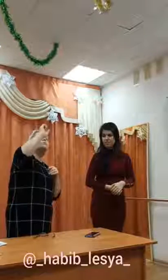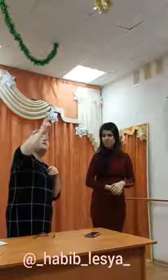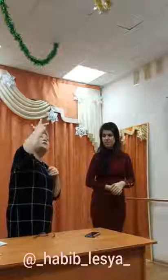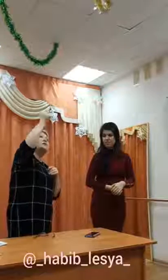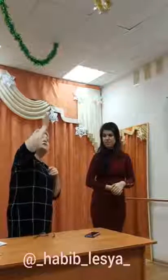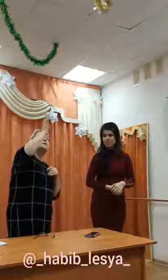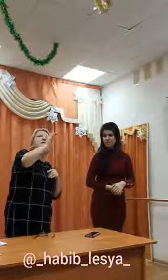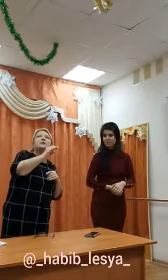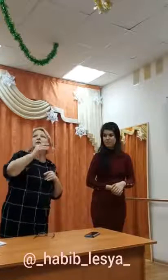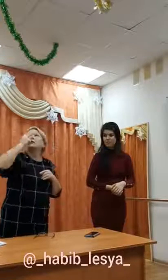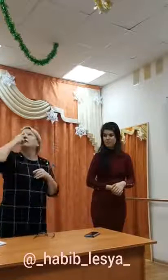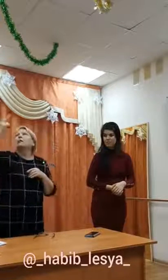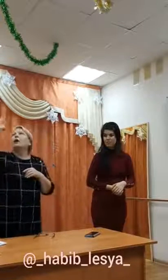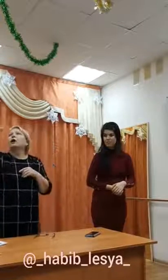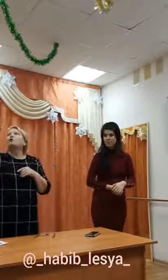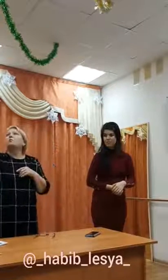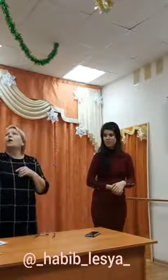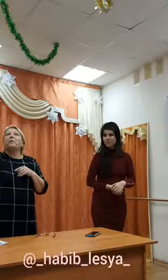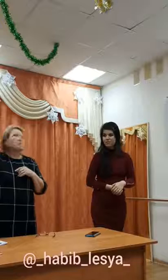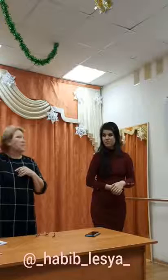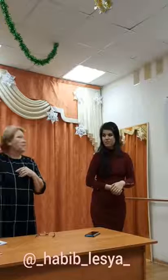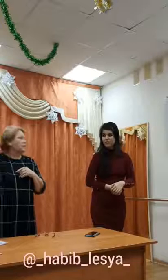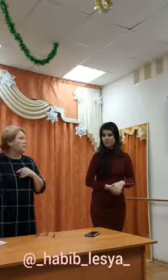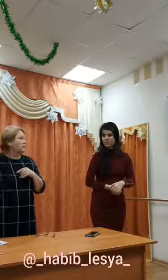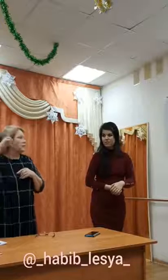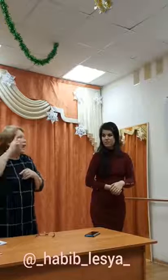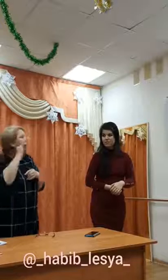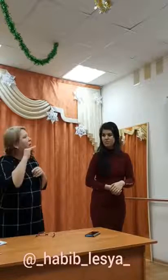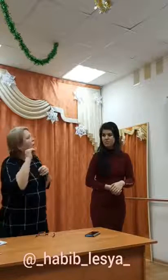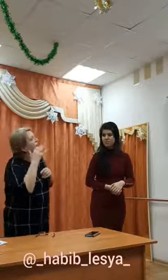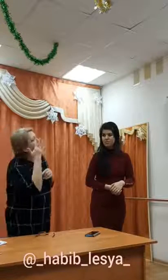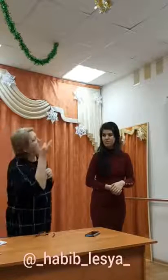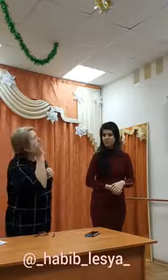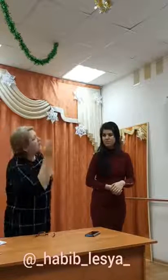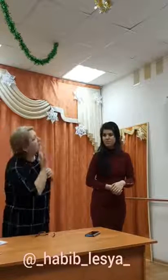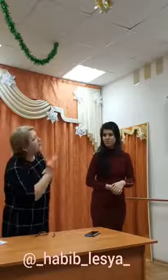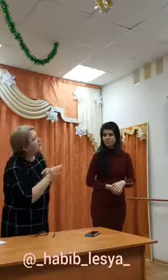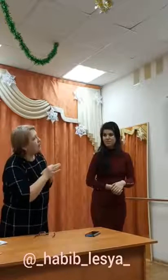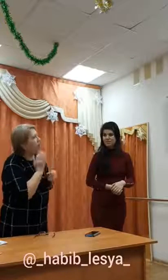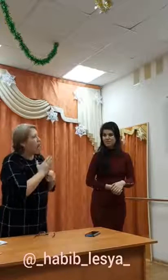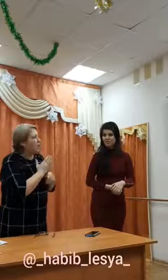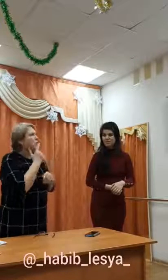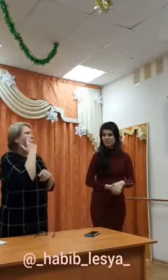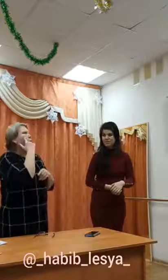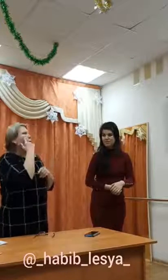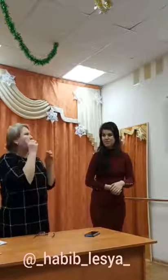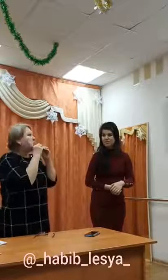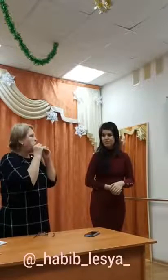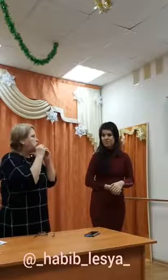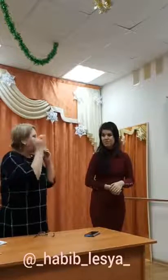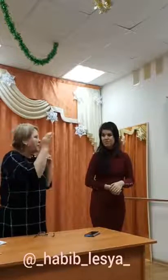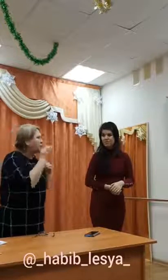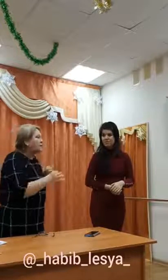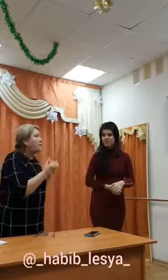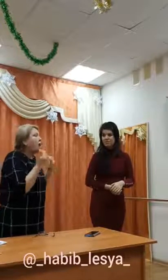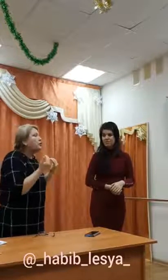кэшбэк 3%, кэшбэк 5%, кафе 5%, а лишь 10%.